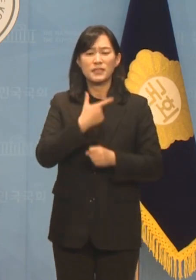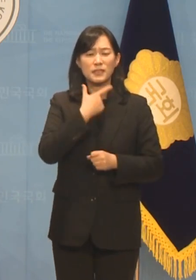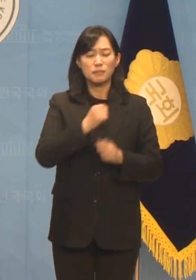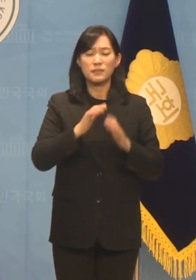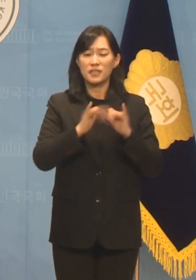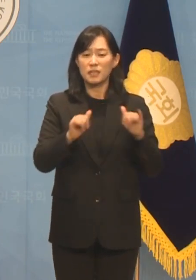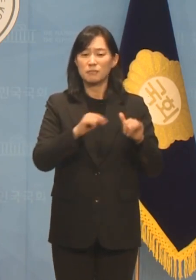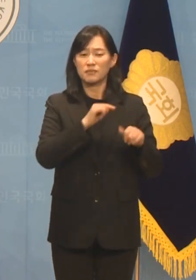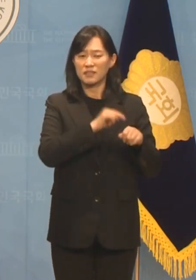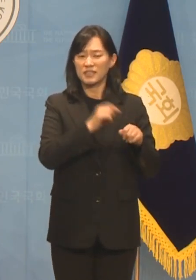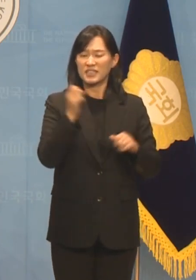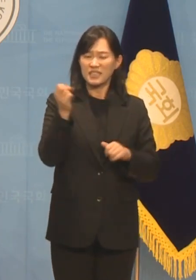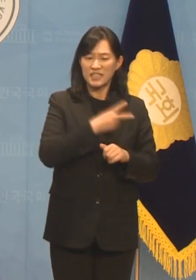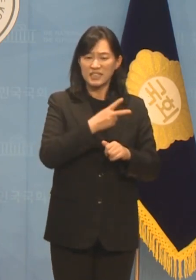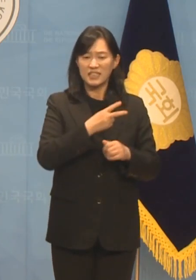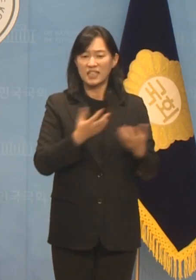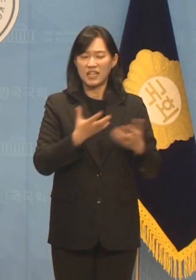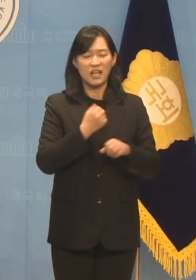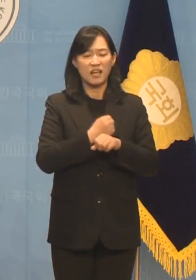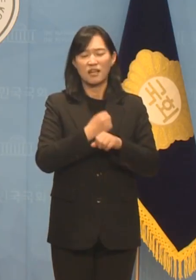활보하게 만들 수는 없습니다.